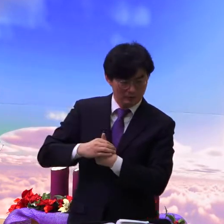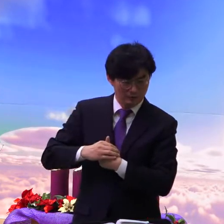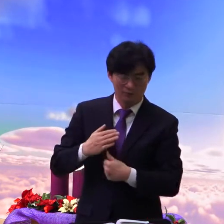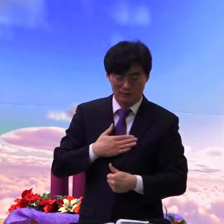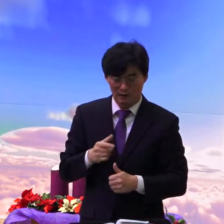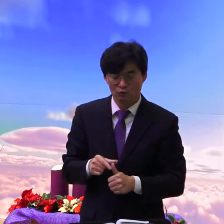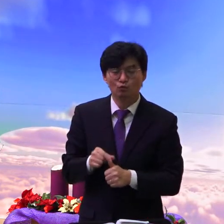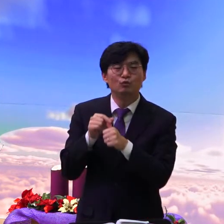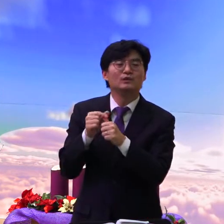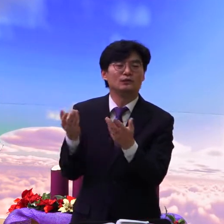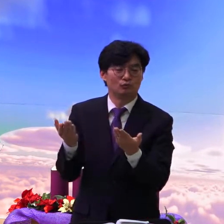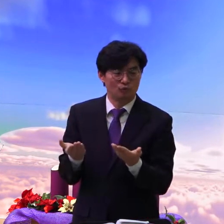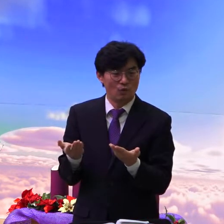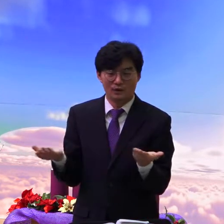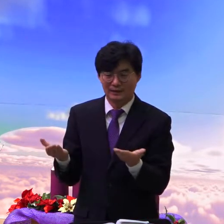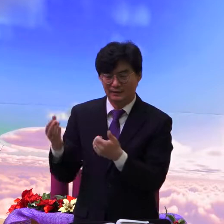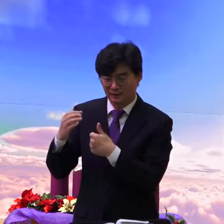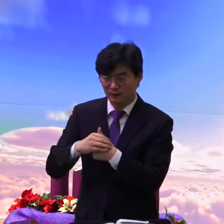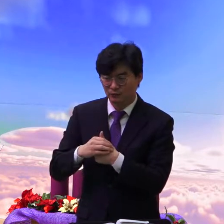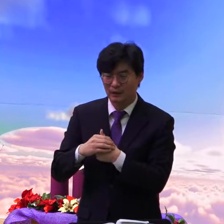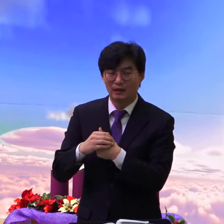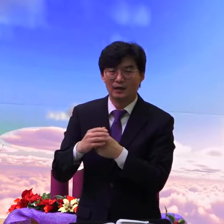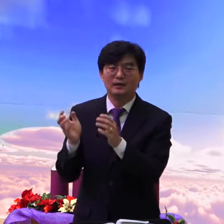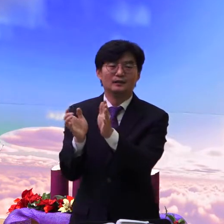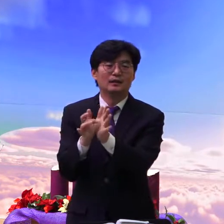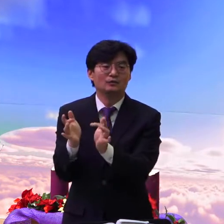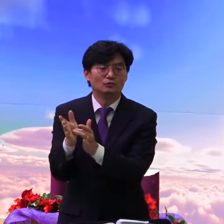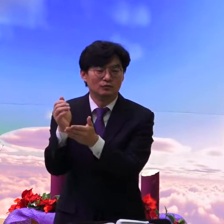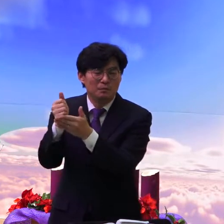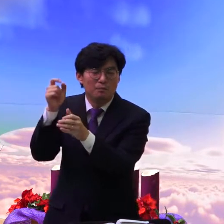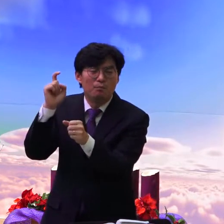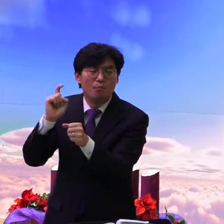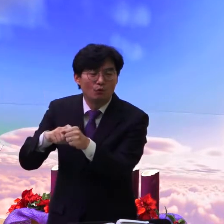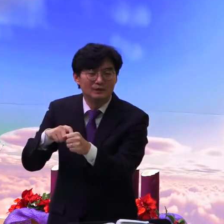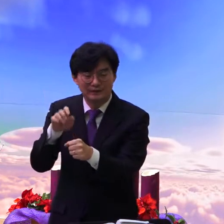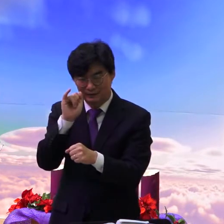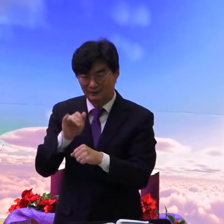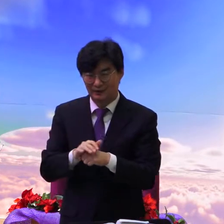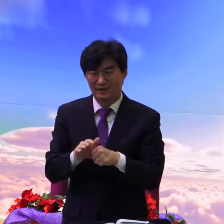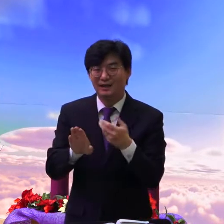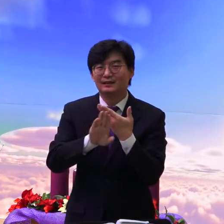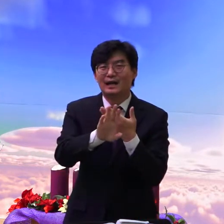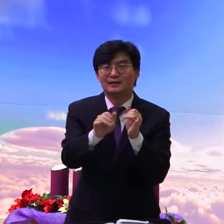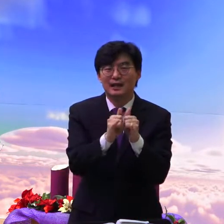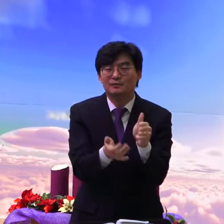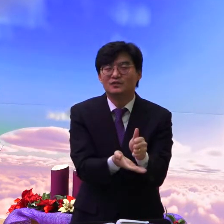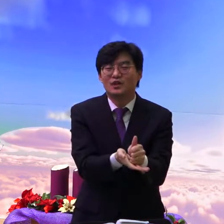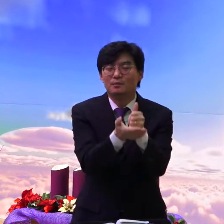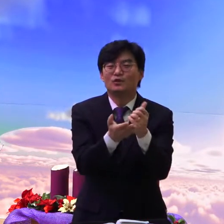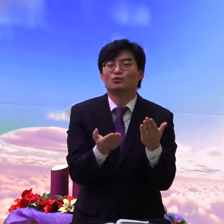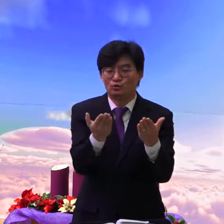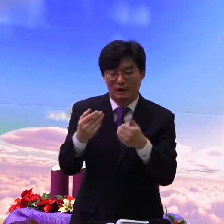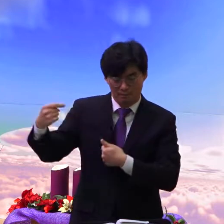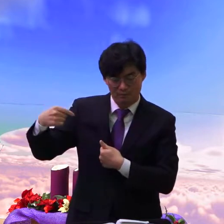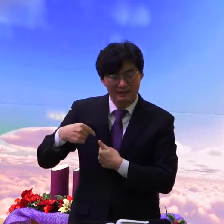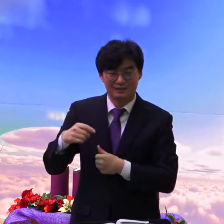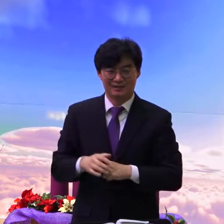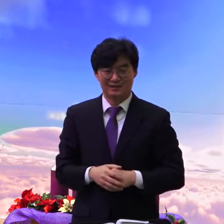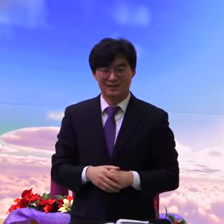직분을 주신 주님의 목적입니다. 그래서 교회의 직분은 섬기라고 주신 것입니다. 여러분께서 하시고